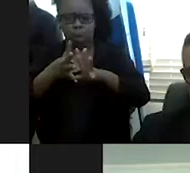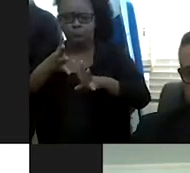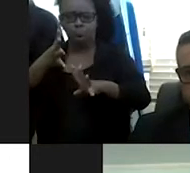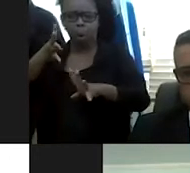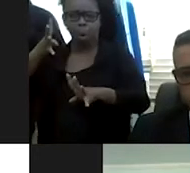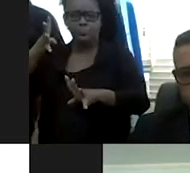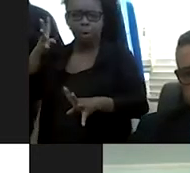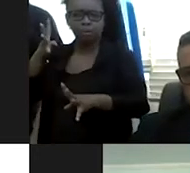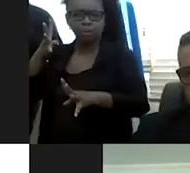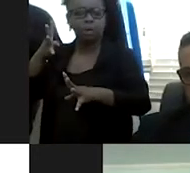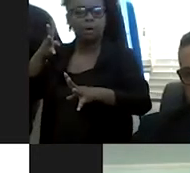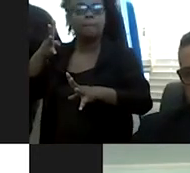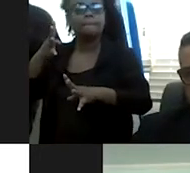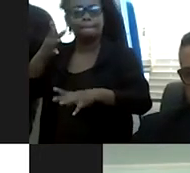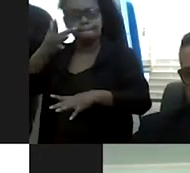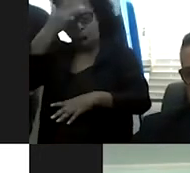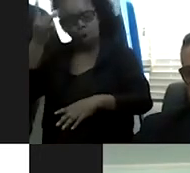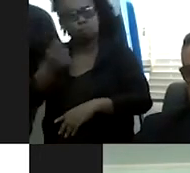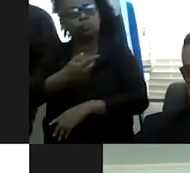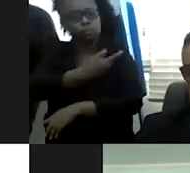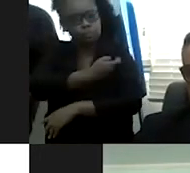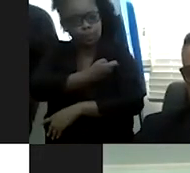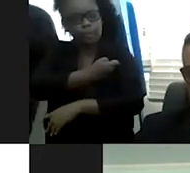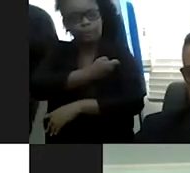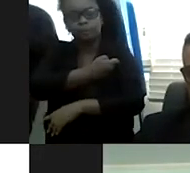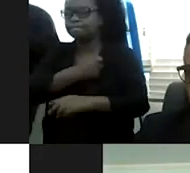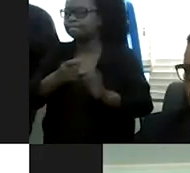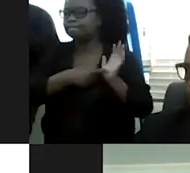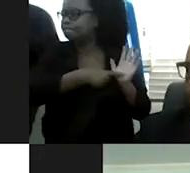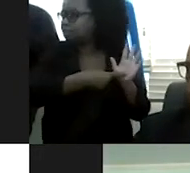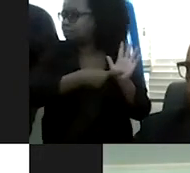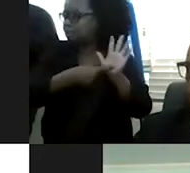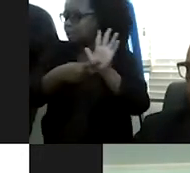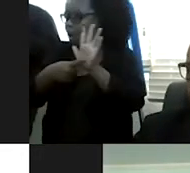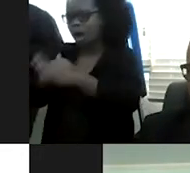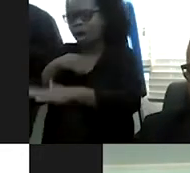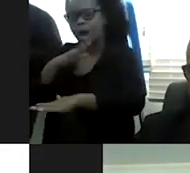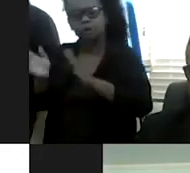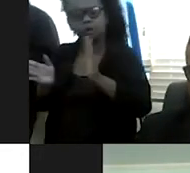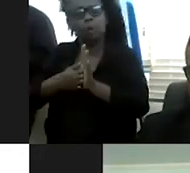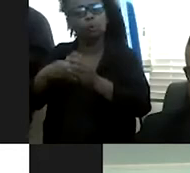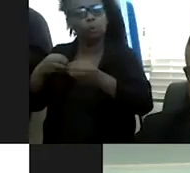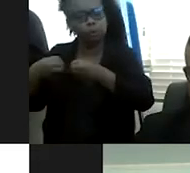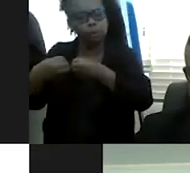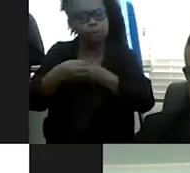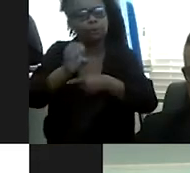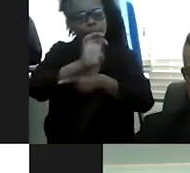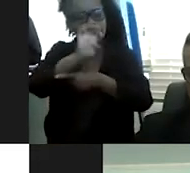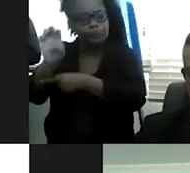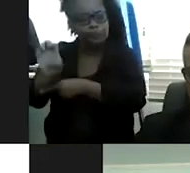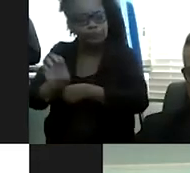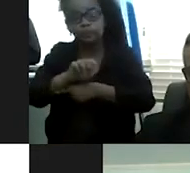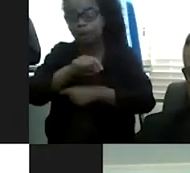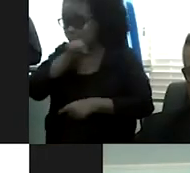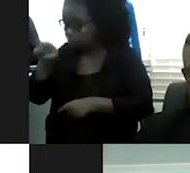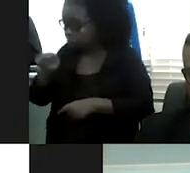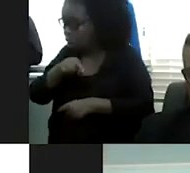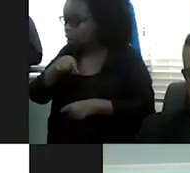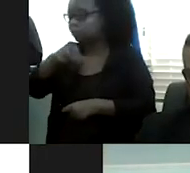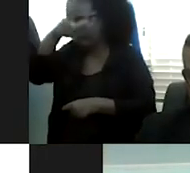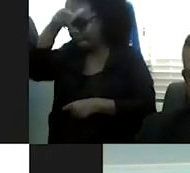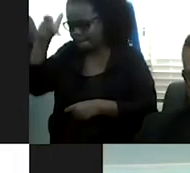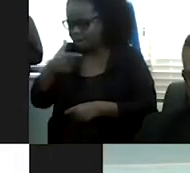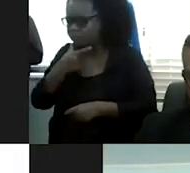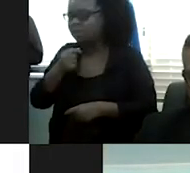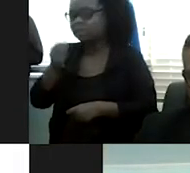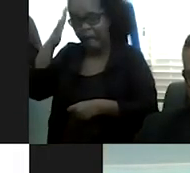Mostrar para todo município, para o Estado, que o nosso prefeito sabe fazer a